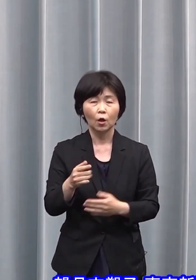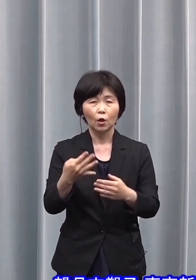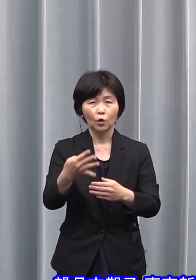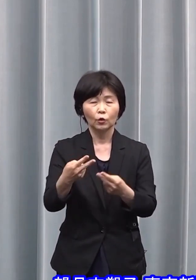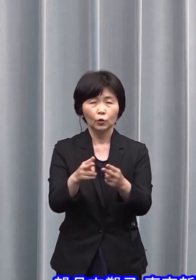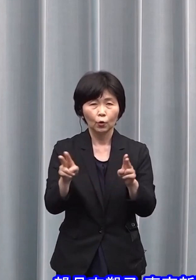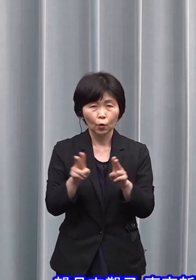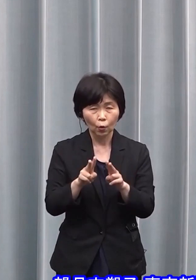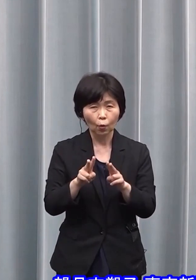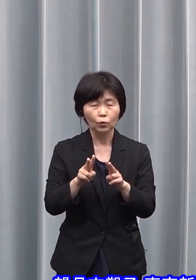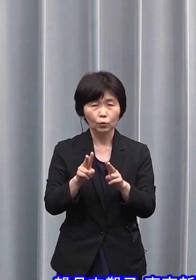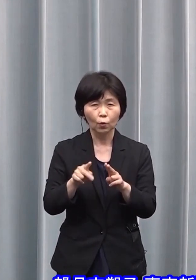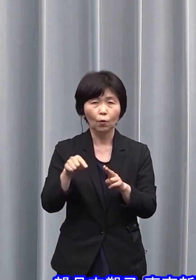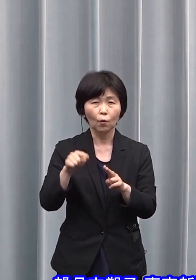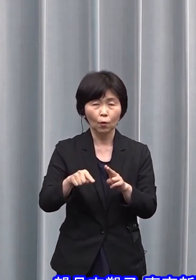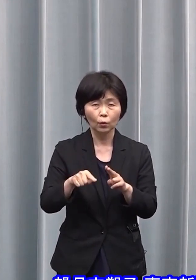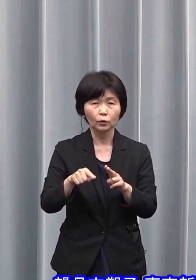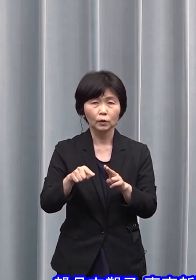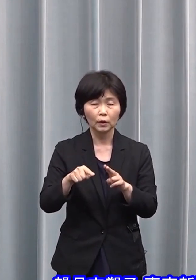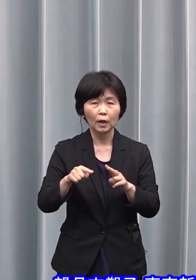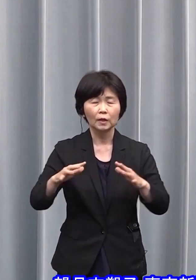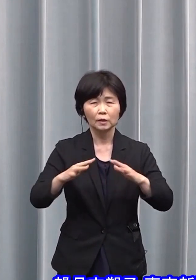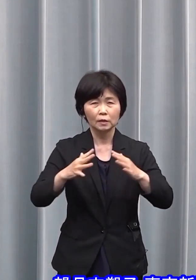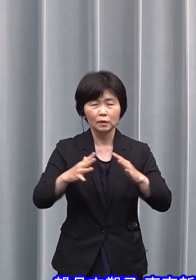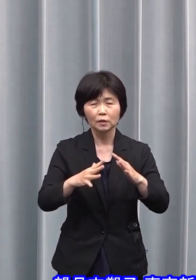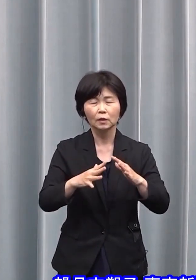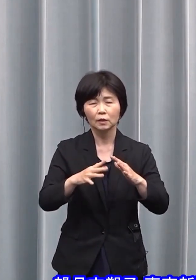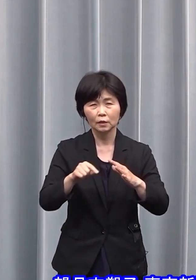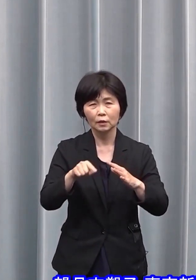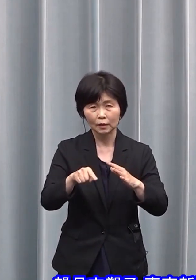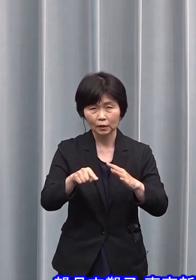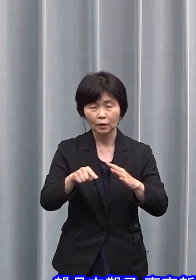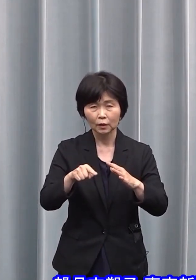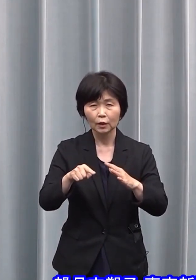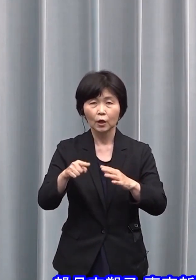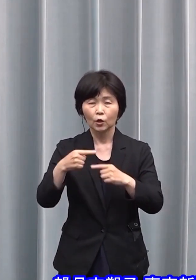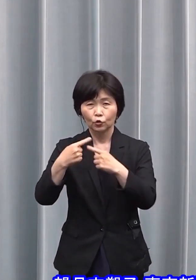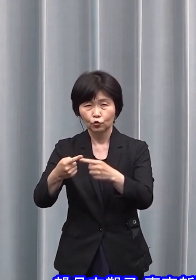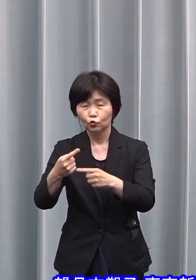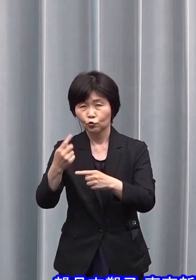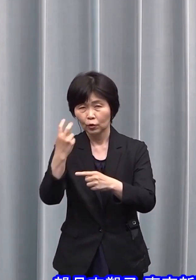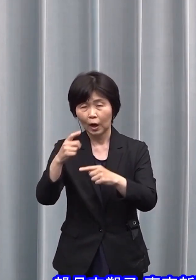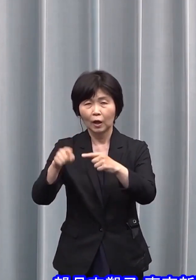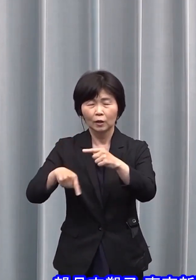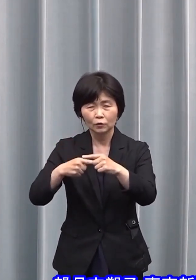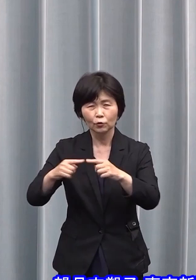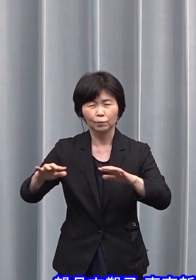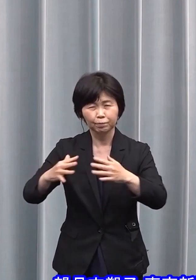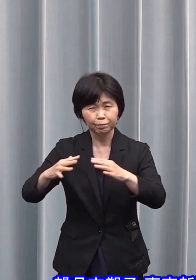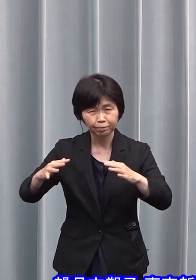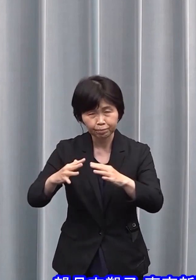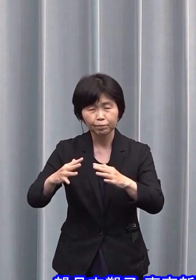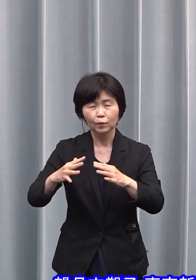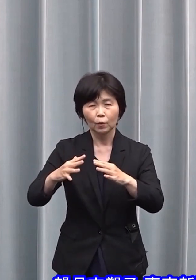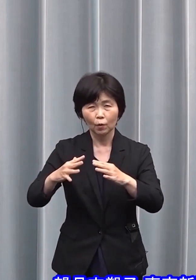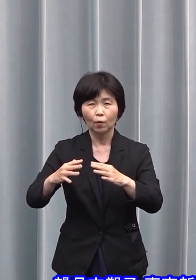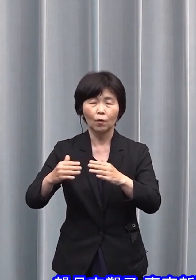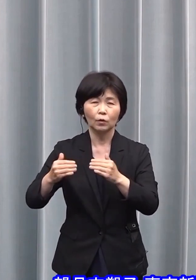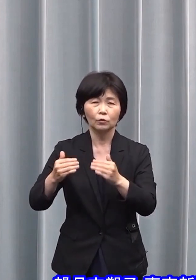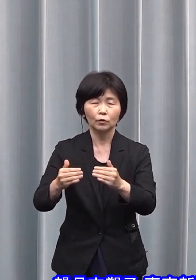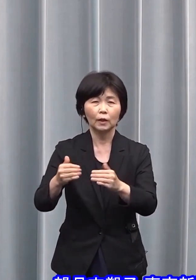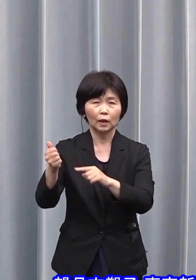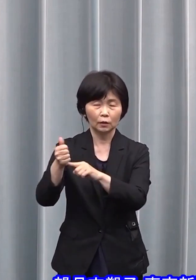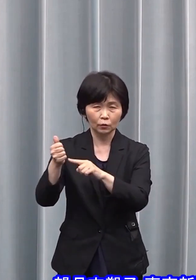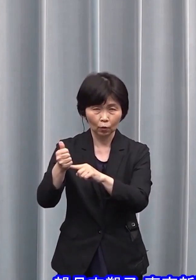議の土台をずっ と、入管庁と折衝しながら詰めていった方です。そういった方がですね、今常識的